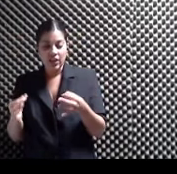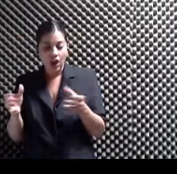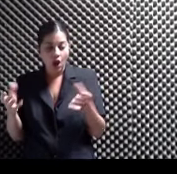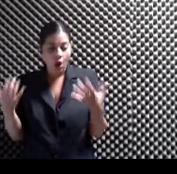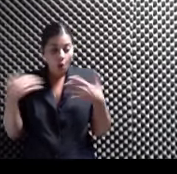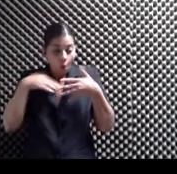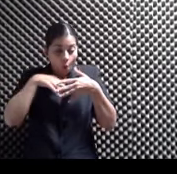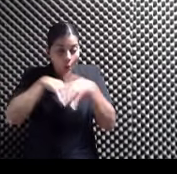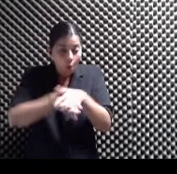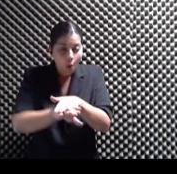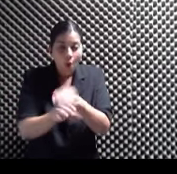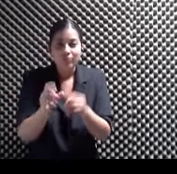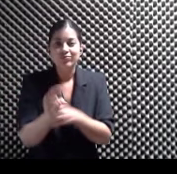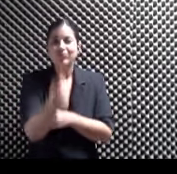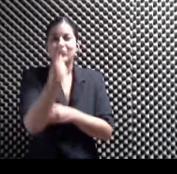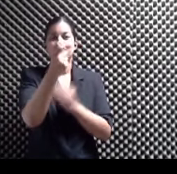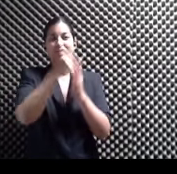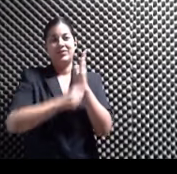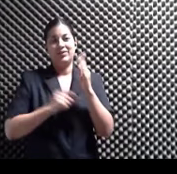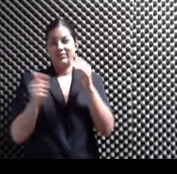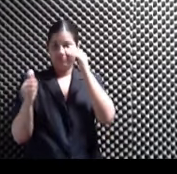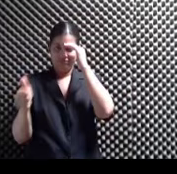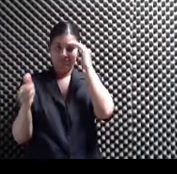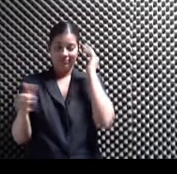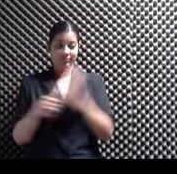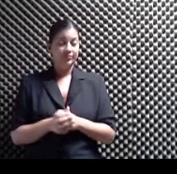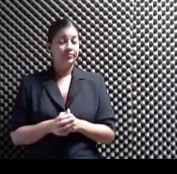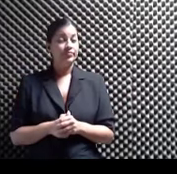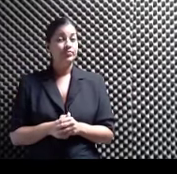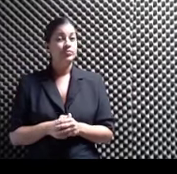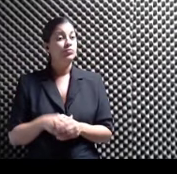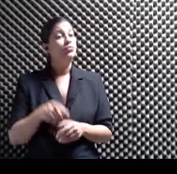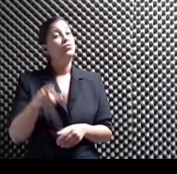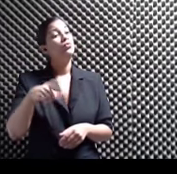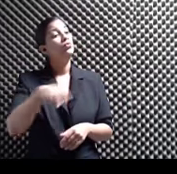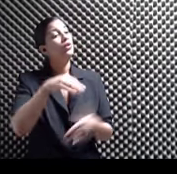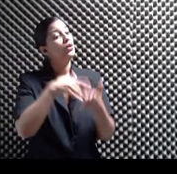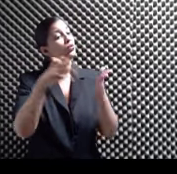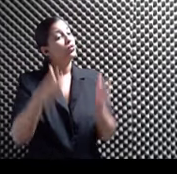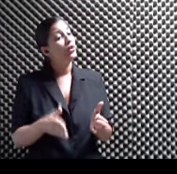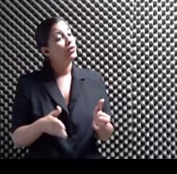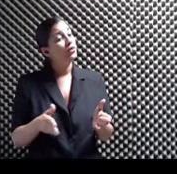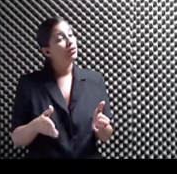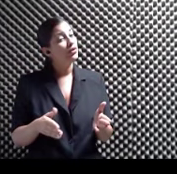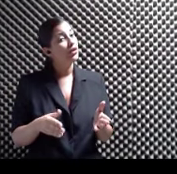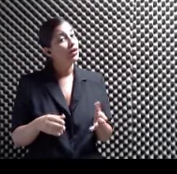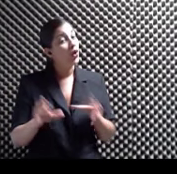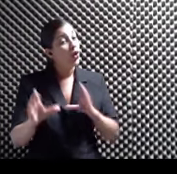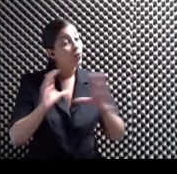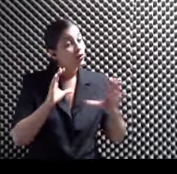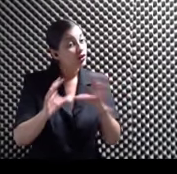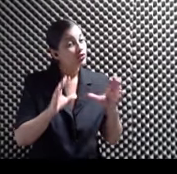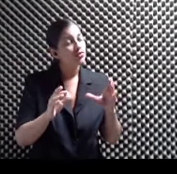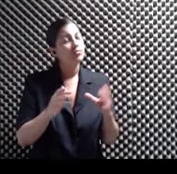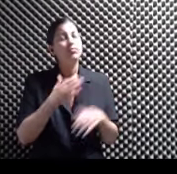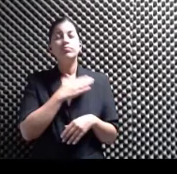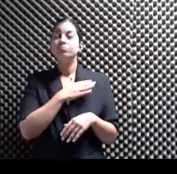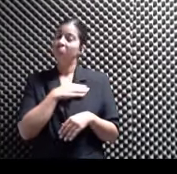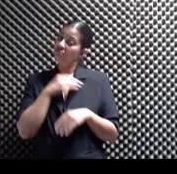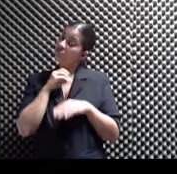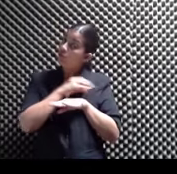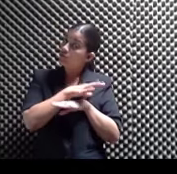propia. Miren, a los jóvenes que están estudiando comunicaciones les recomiendo que vayan a la biblioteca, a la Lázaro o a